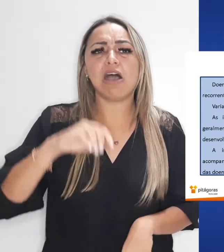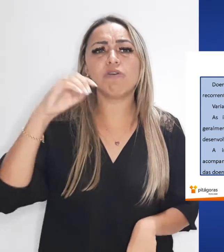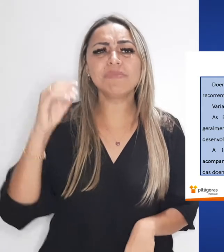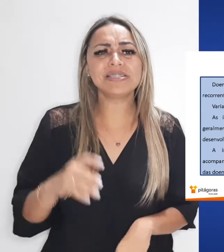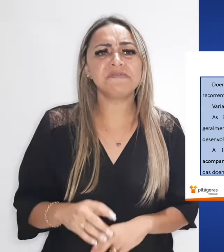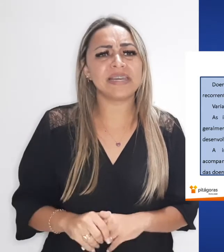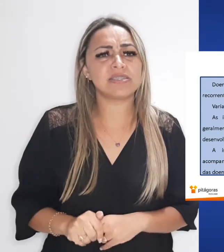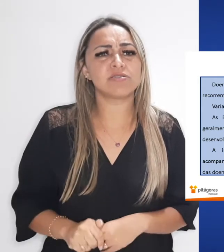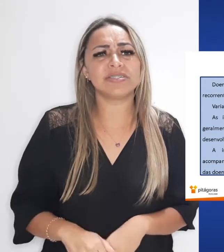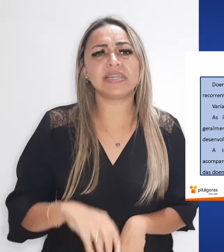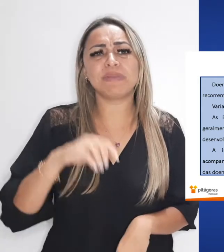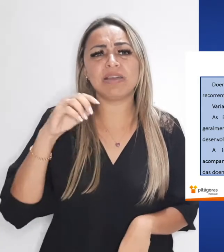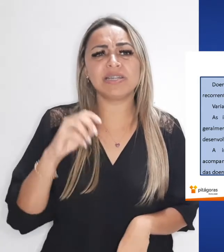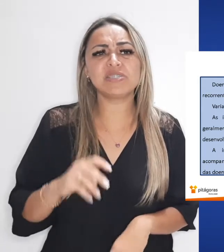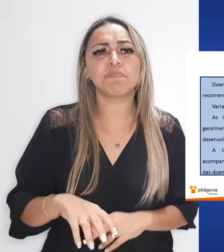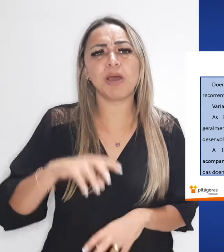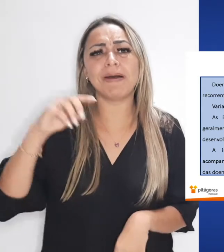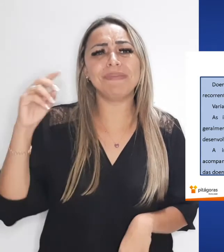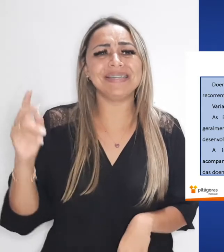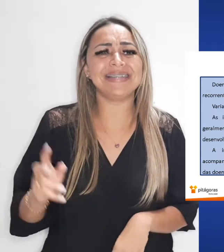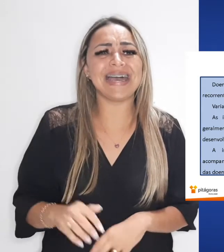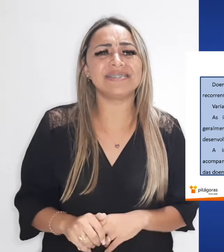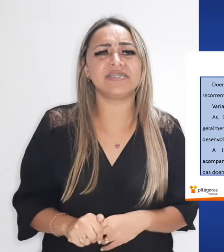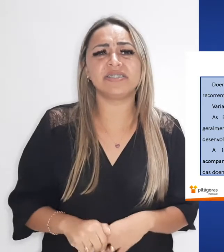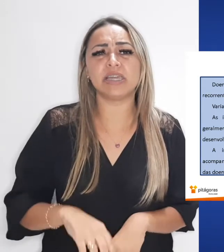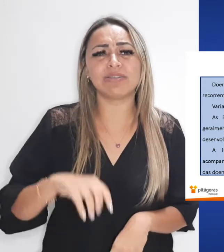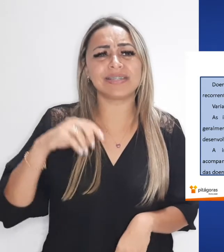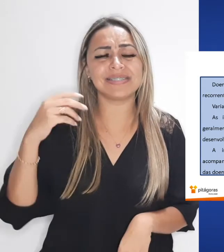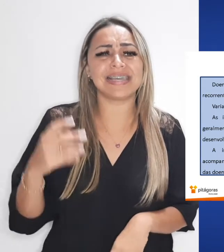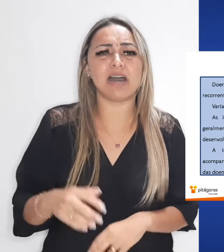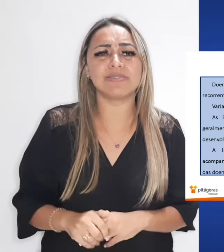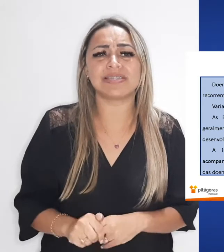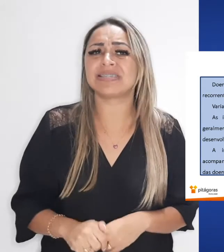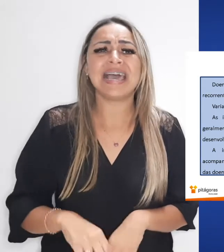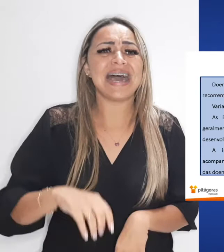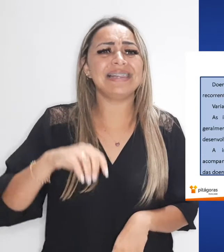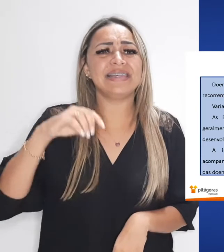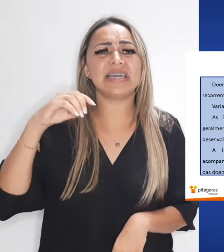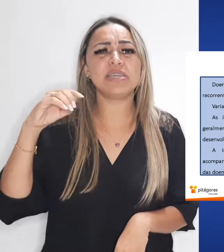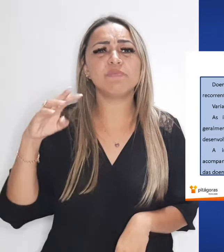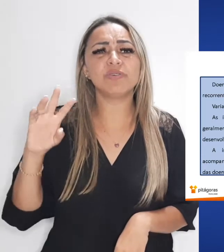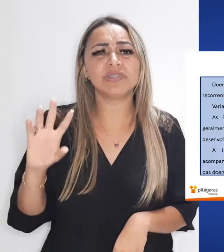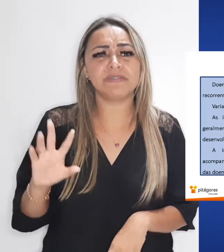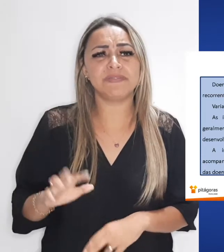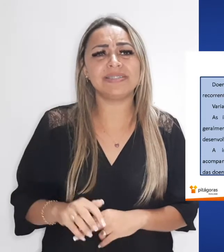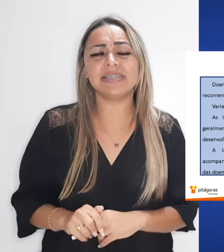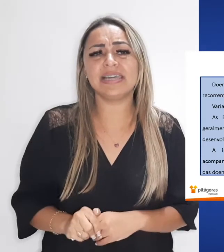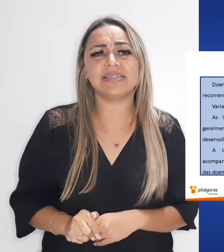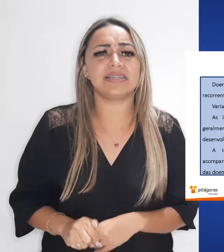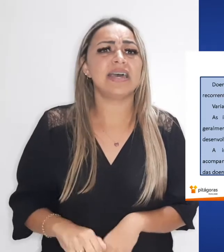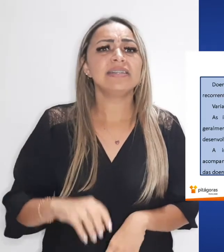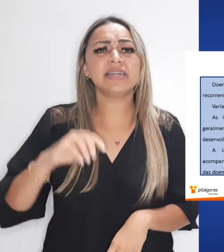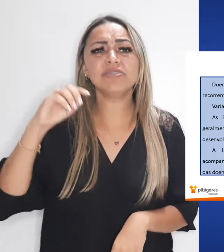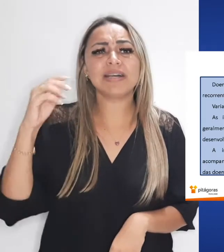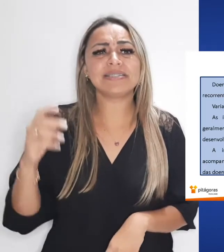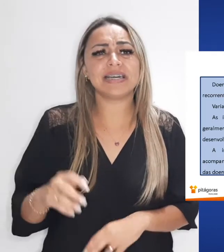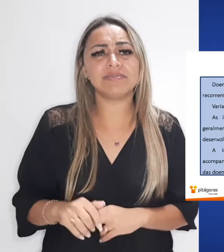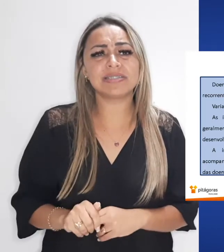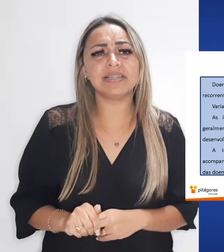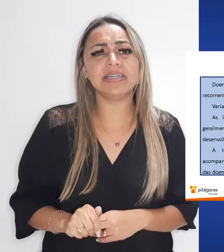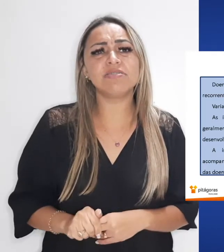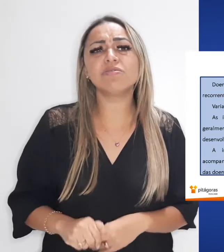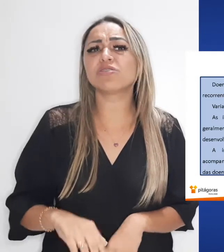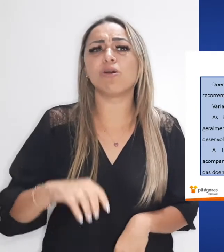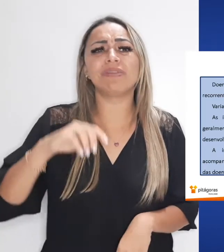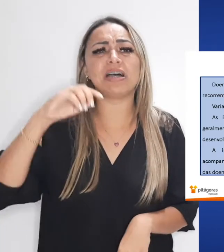Entretanto, algumas infecções têm maiores probabilidades de ter outras causas, além da imunodeficiência. Tanto